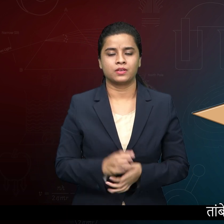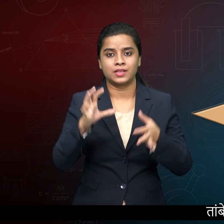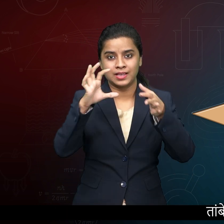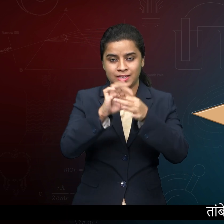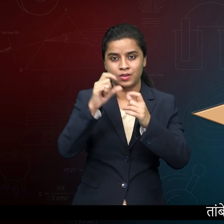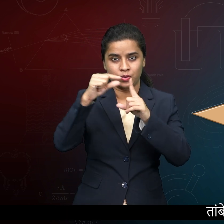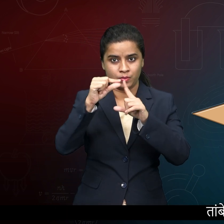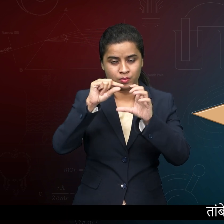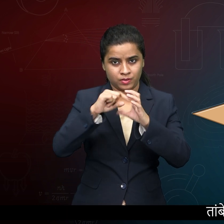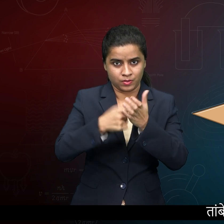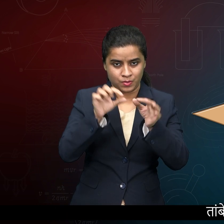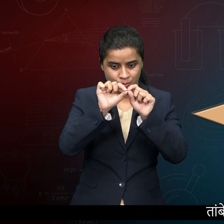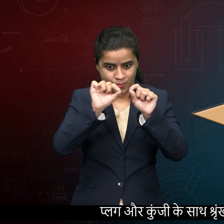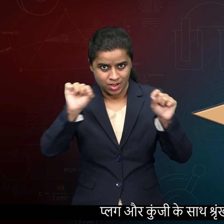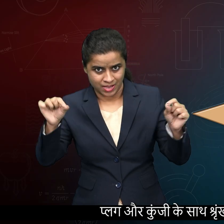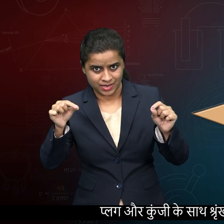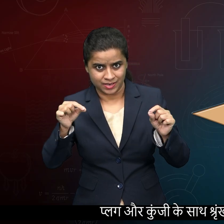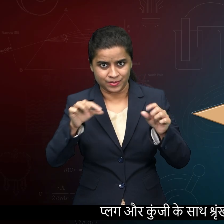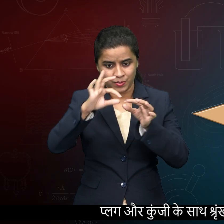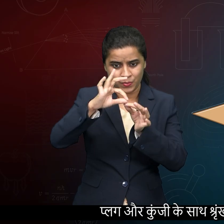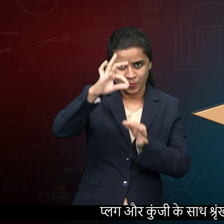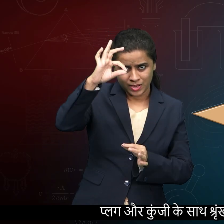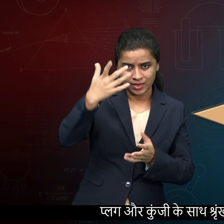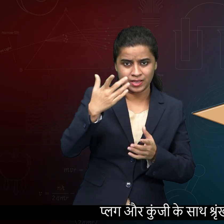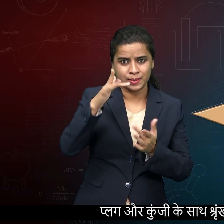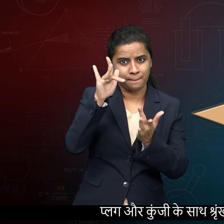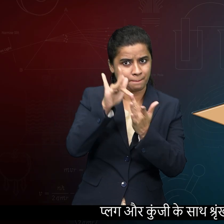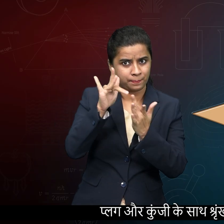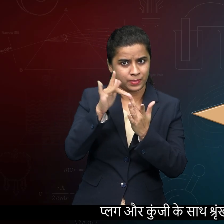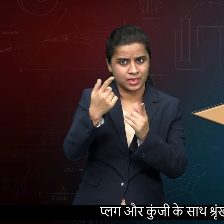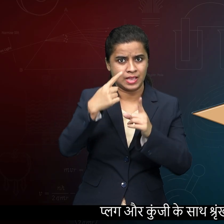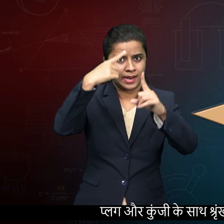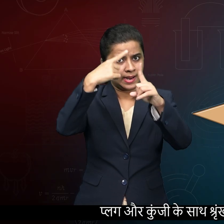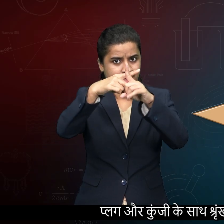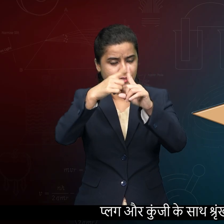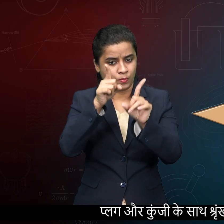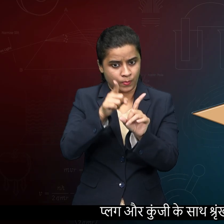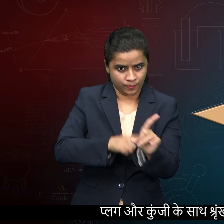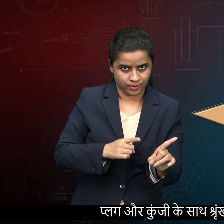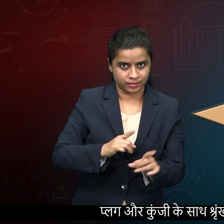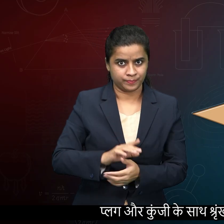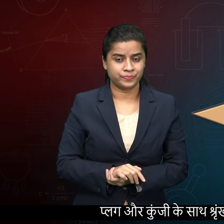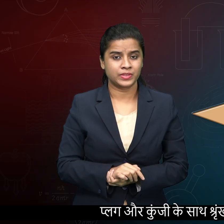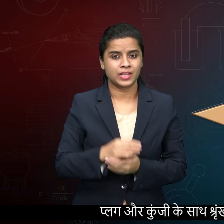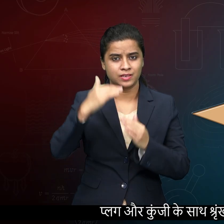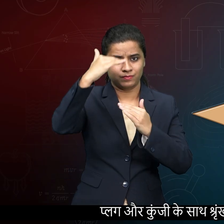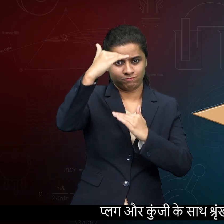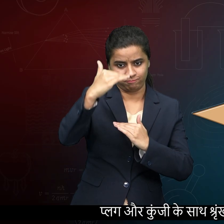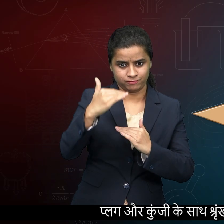तांबे के तार को बैटरी प्लग और कुंजी के साथ श्रृंखला में बिंदु X और Y